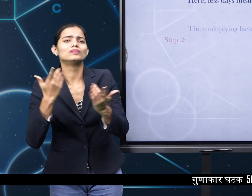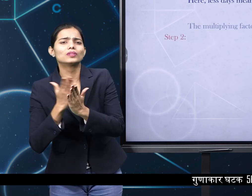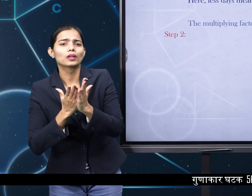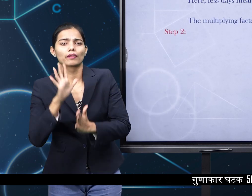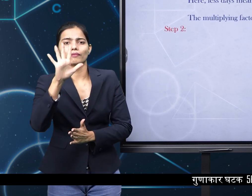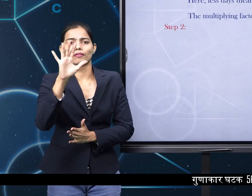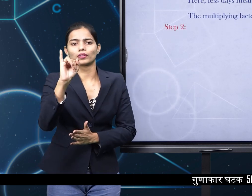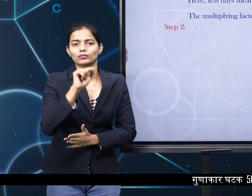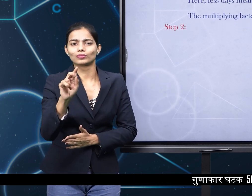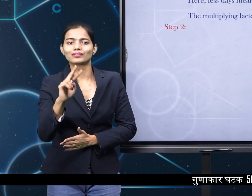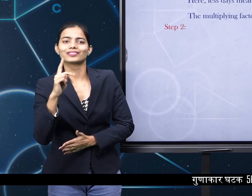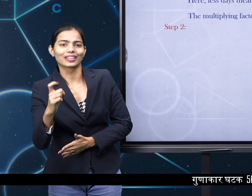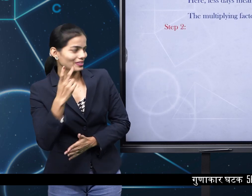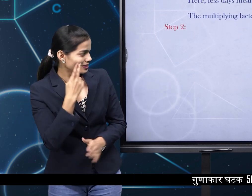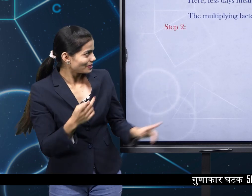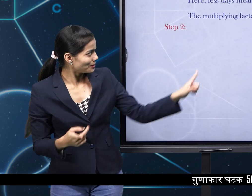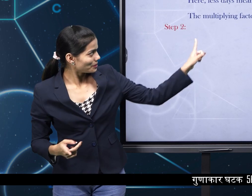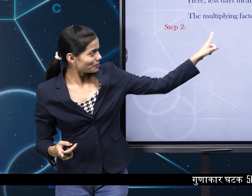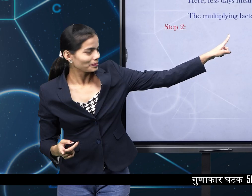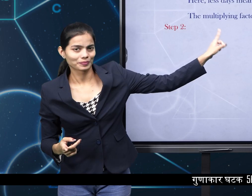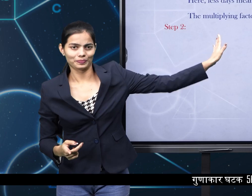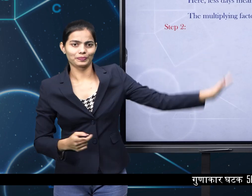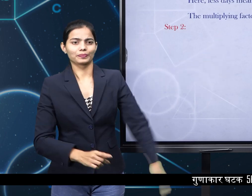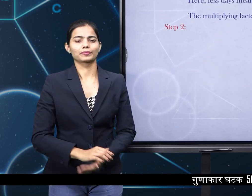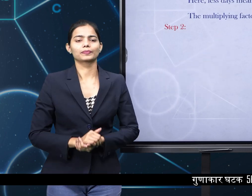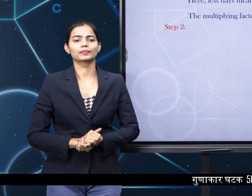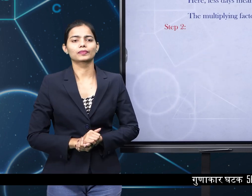गुणाकार घटक 56 भागिले 27 आहे.